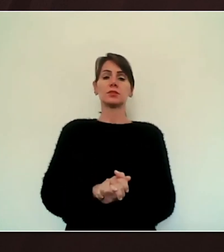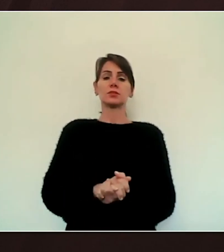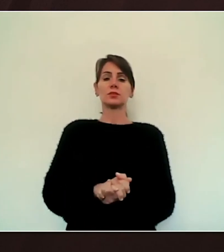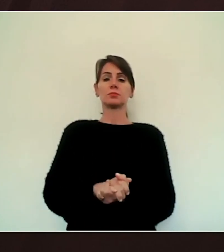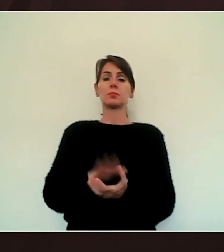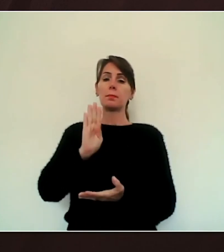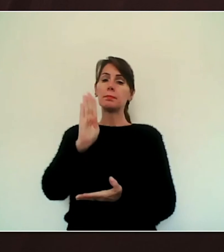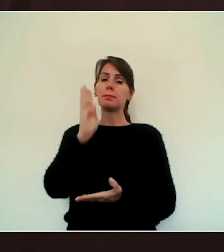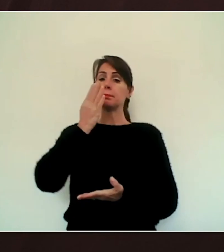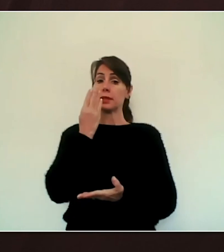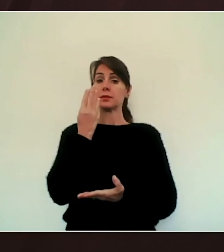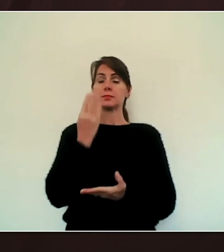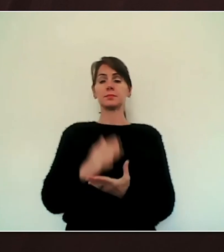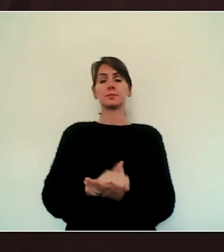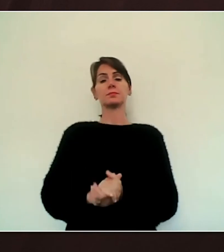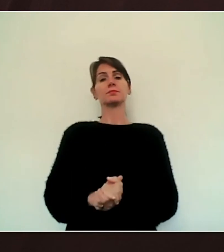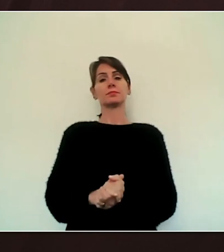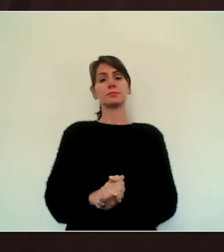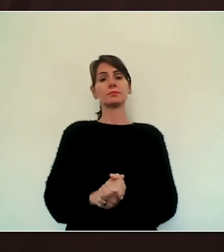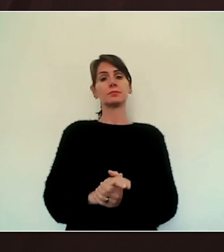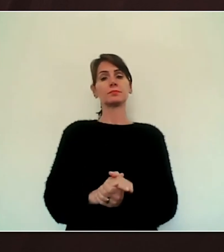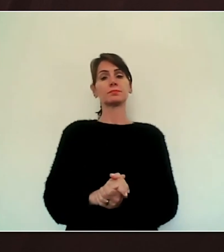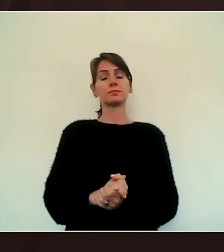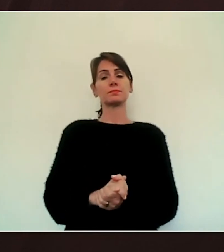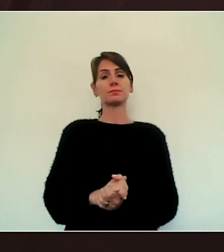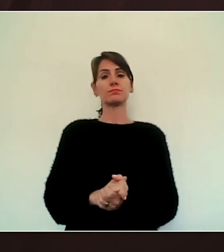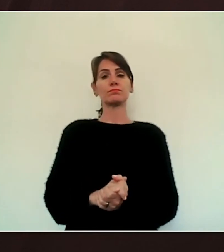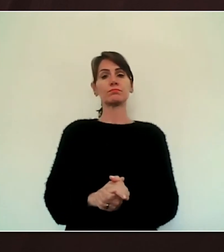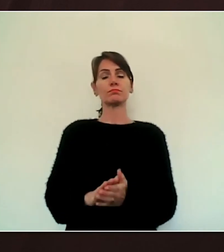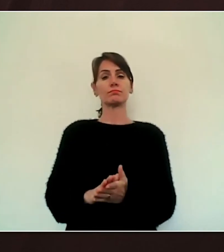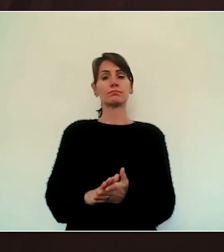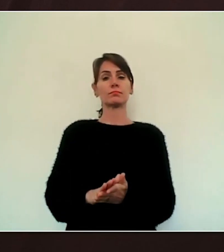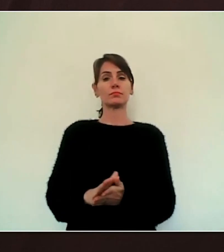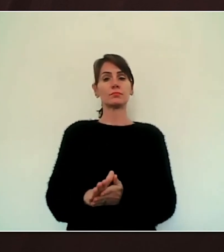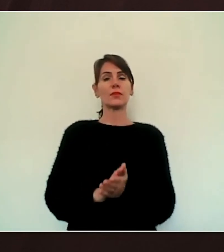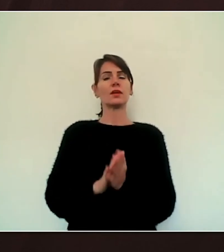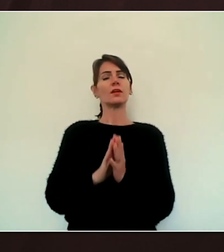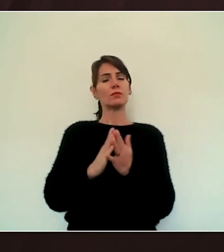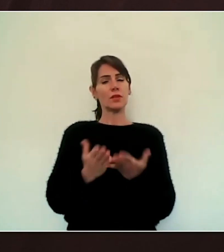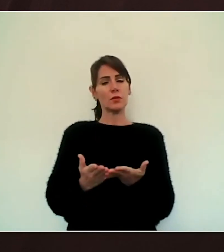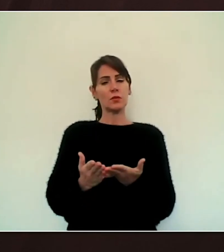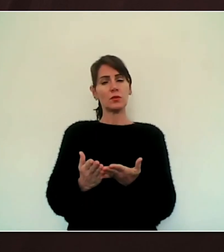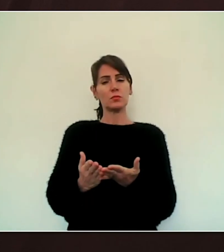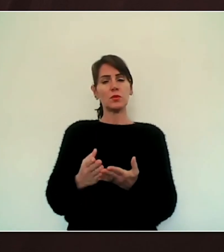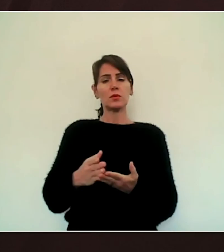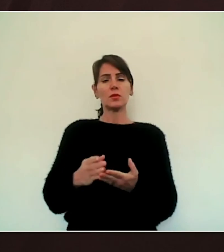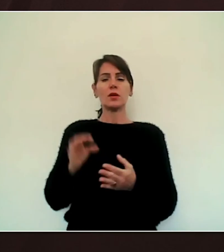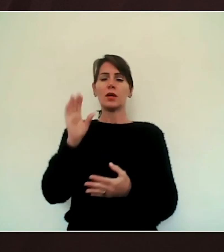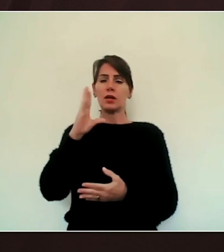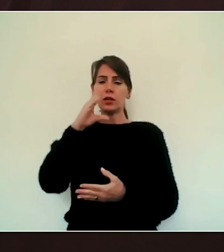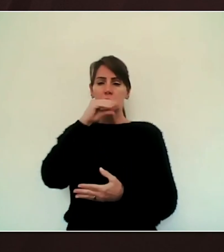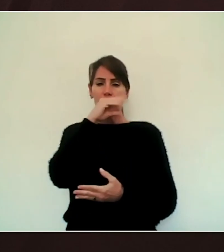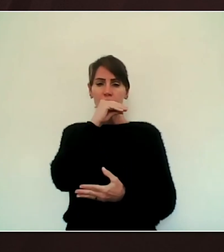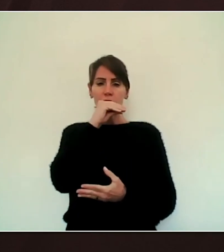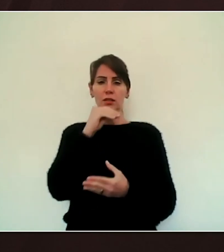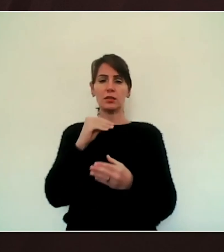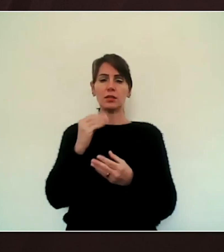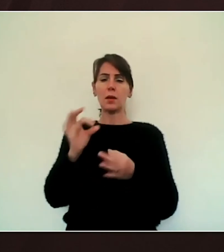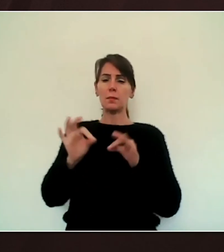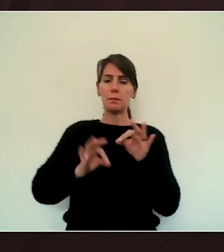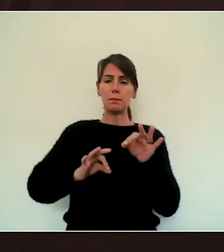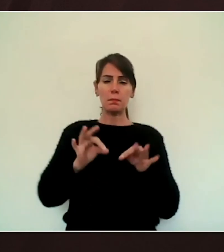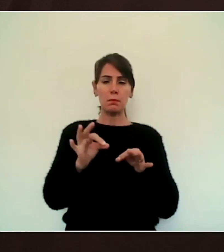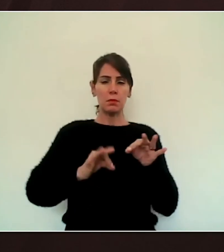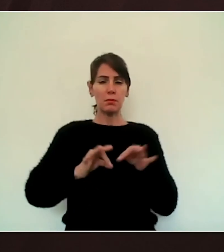isso? Irmãos, vou dizer uma coisa para vocês, vamos preparar esses adolescentes para fazerem parte do exército de